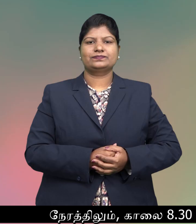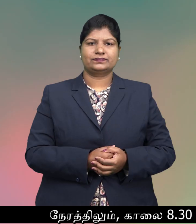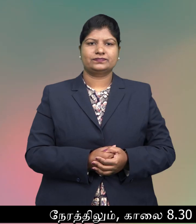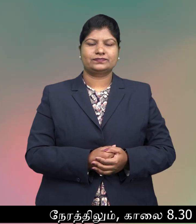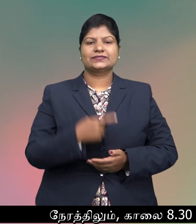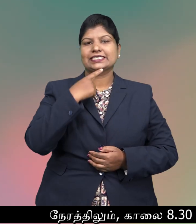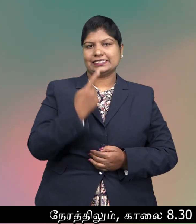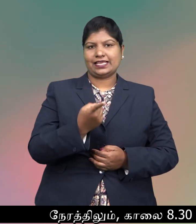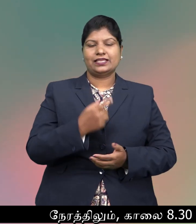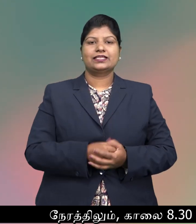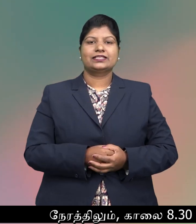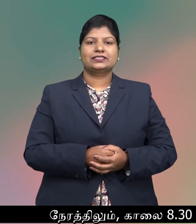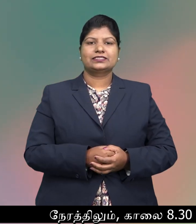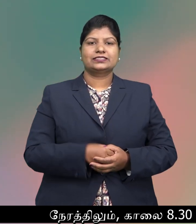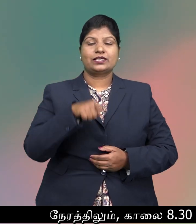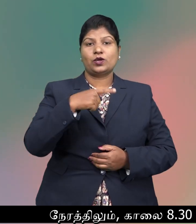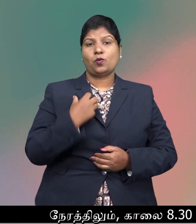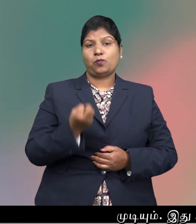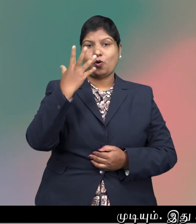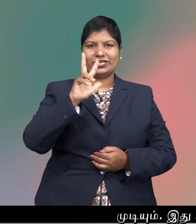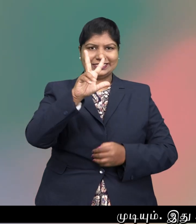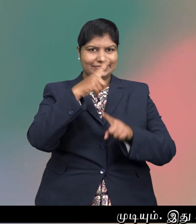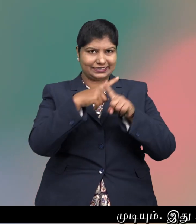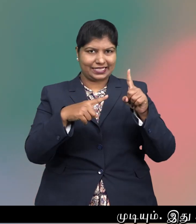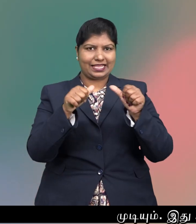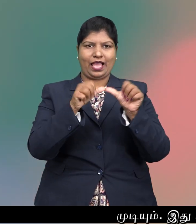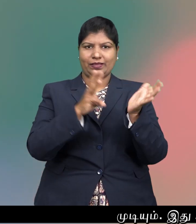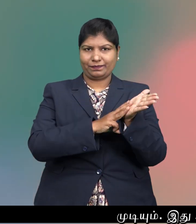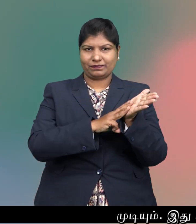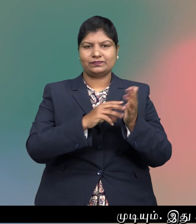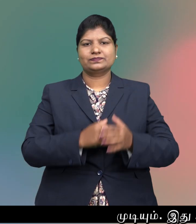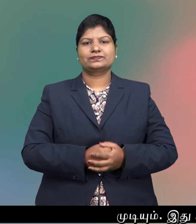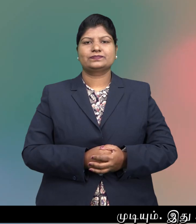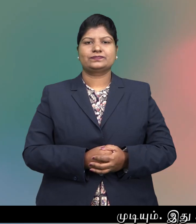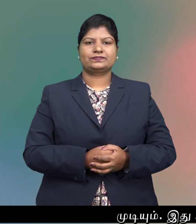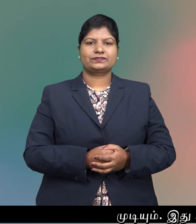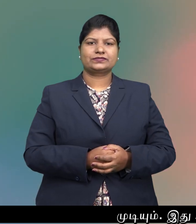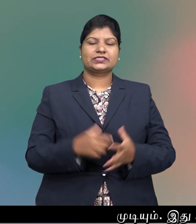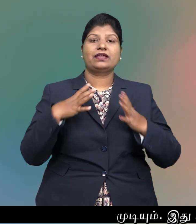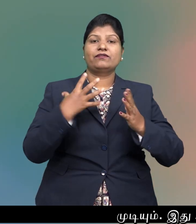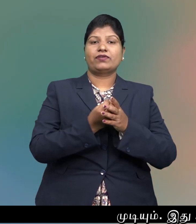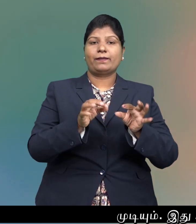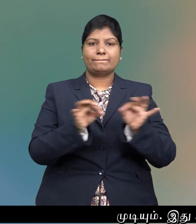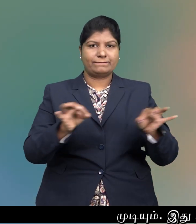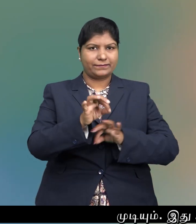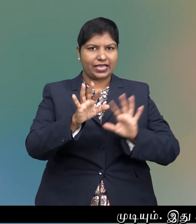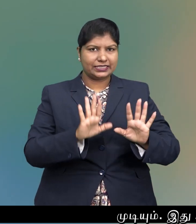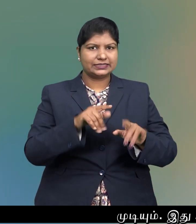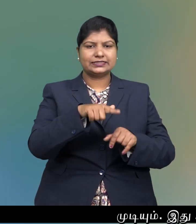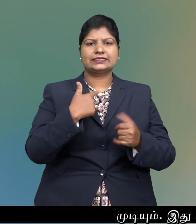மணிக்கு லிட்டரின் அளவை அளவிட முடியும். இது அப்போதைய நீர் இருப்பு.